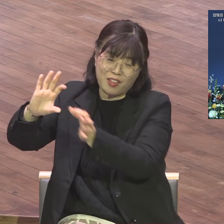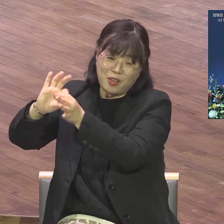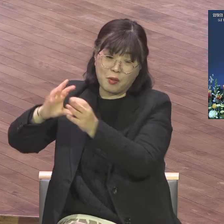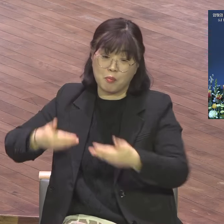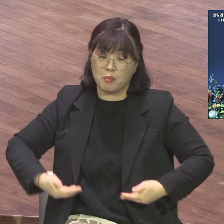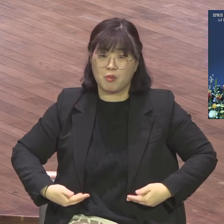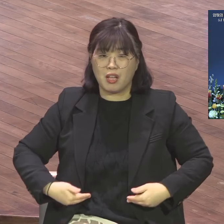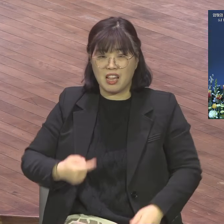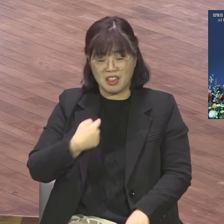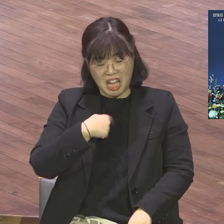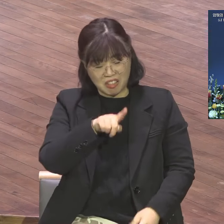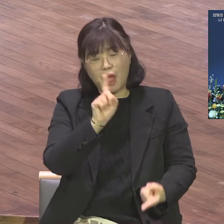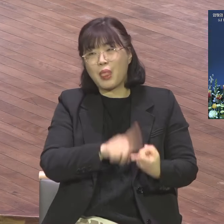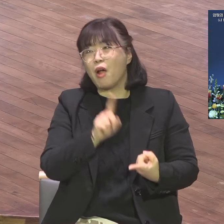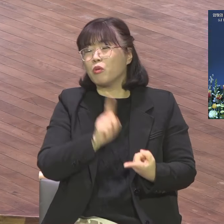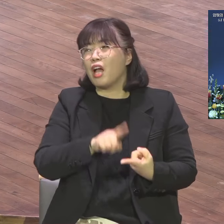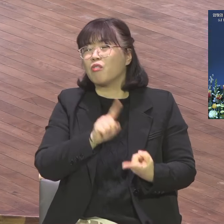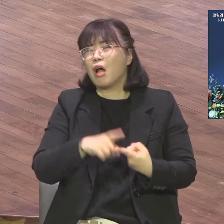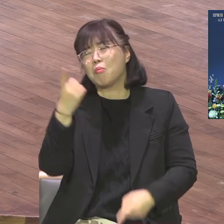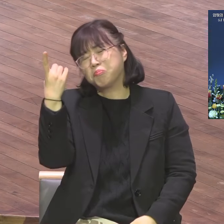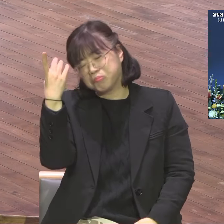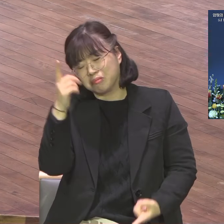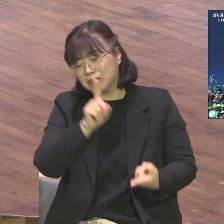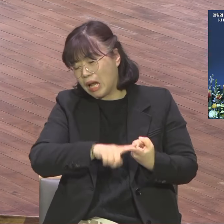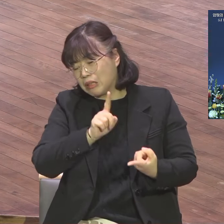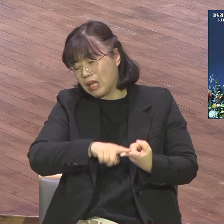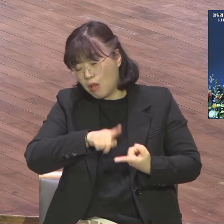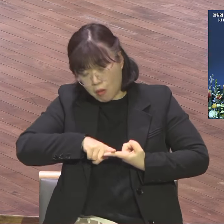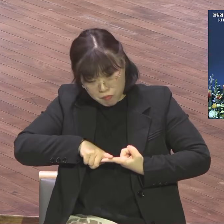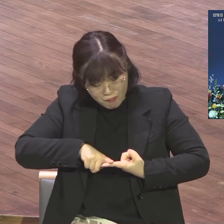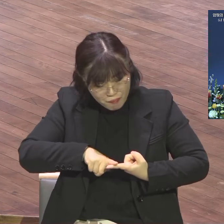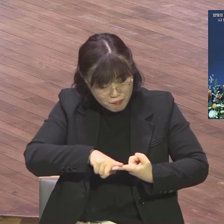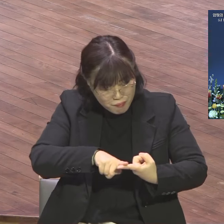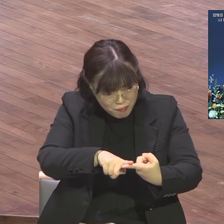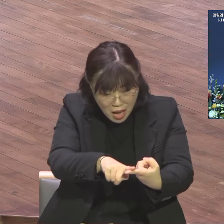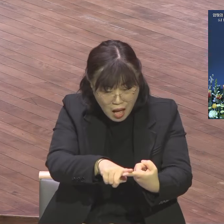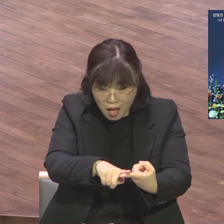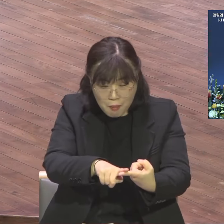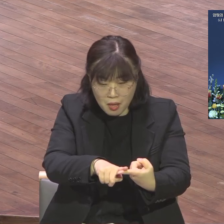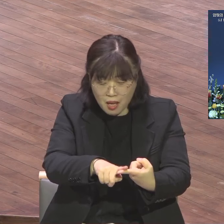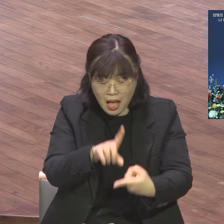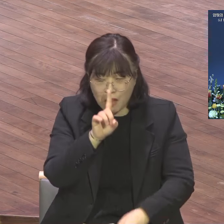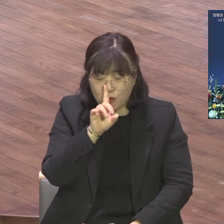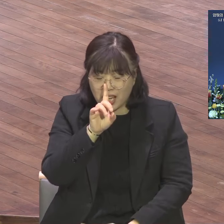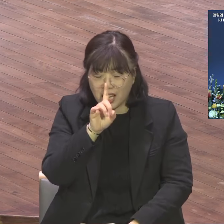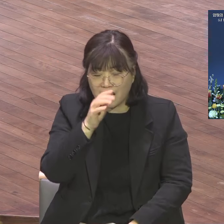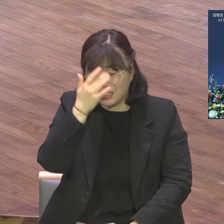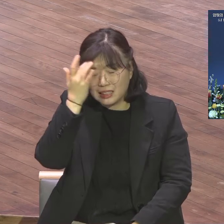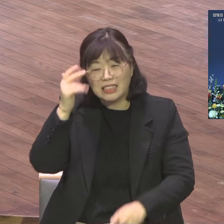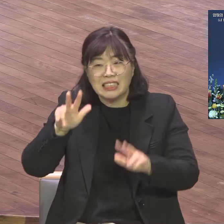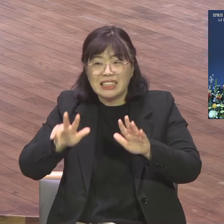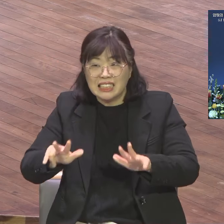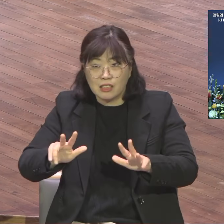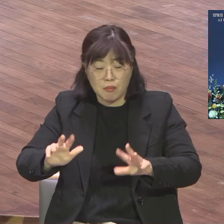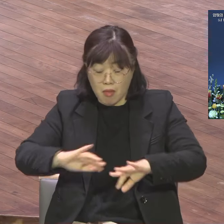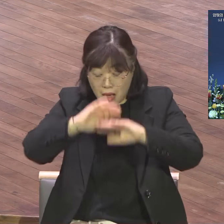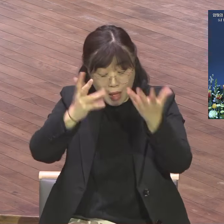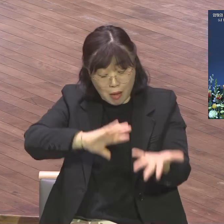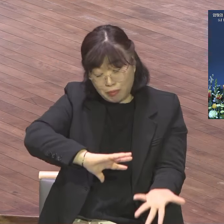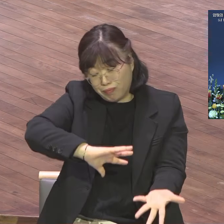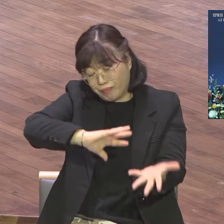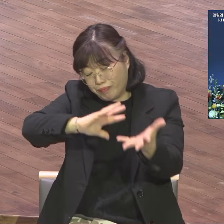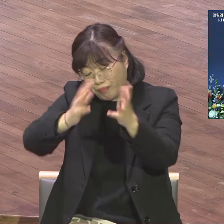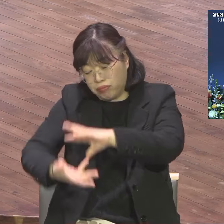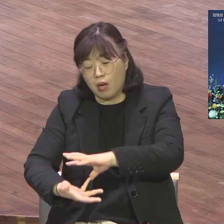있는데 이렇게 지금 막 급속도로 AI 시대가 돼가지고 막 완전히 그냥 막 전진짜 가짜를 100%